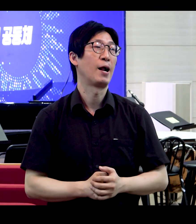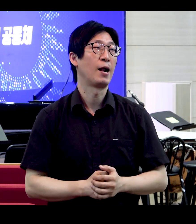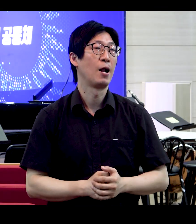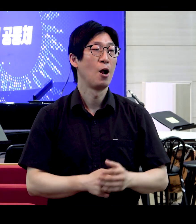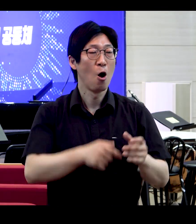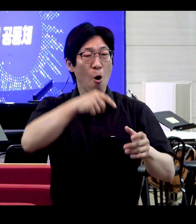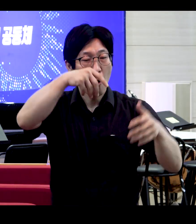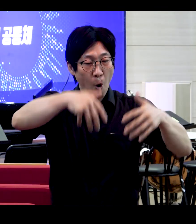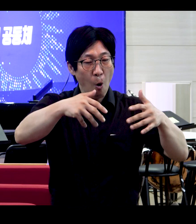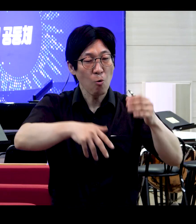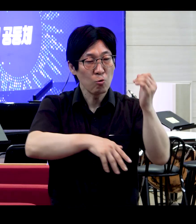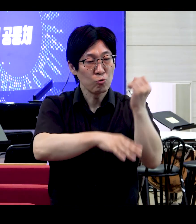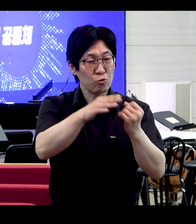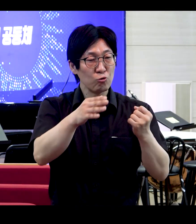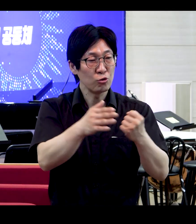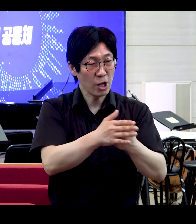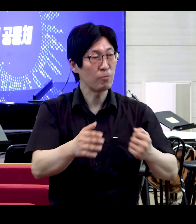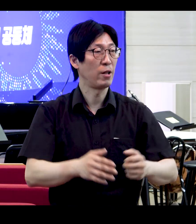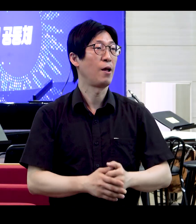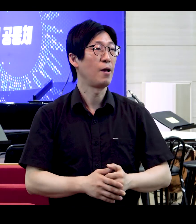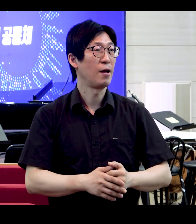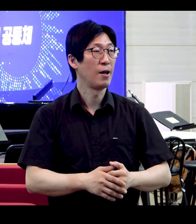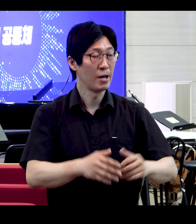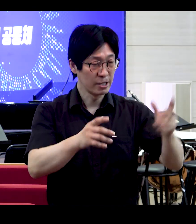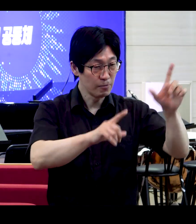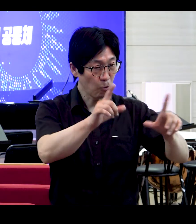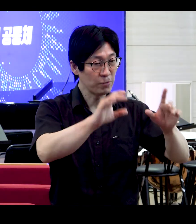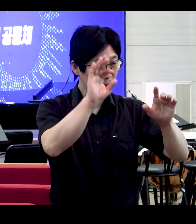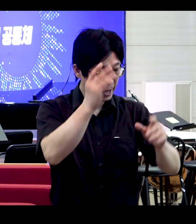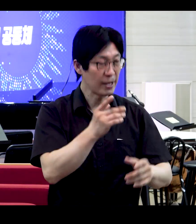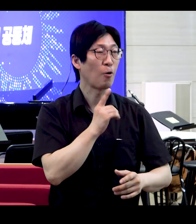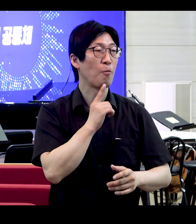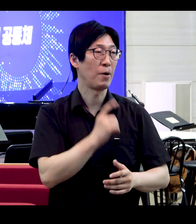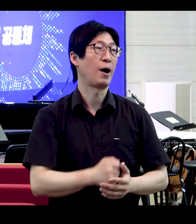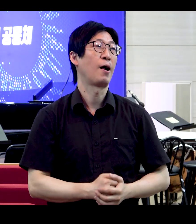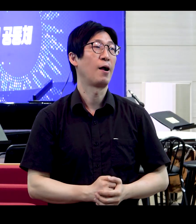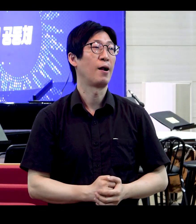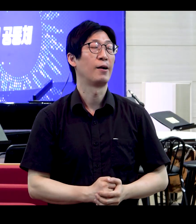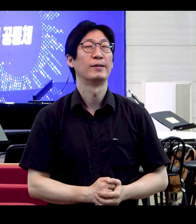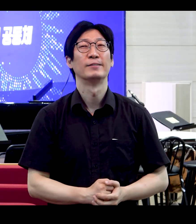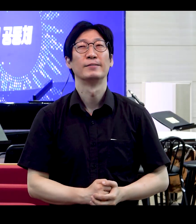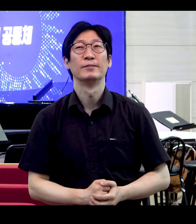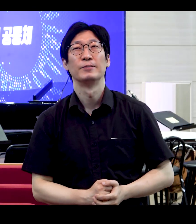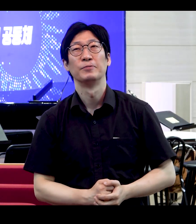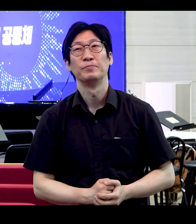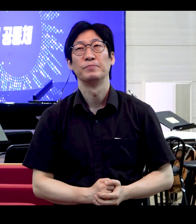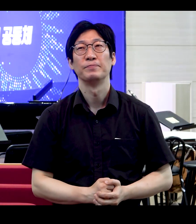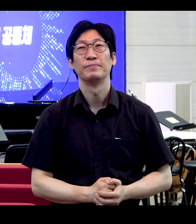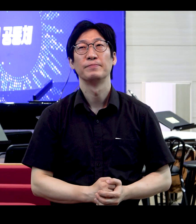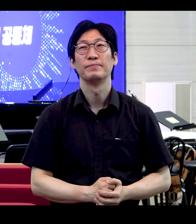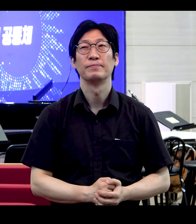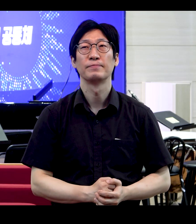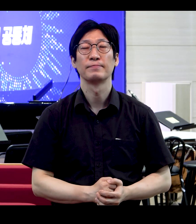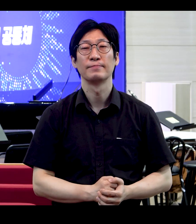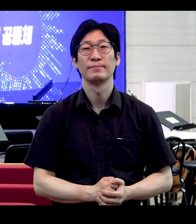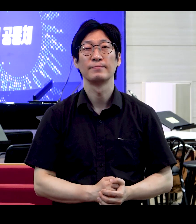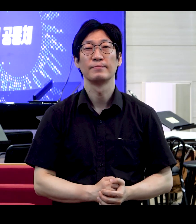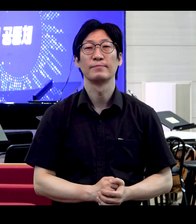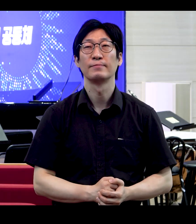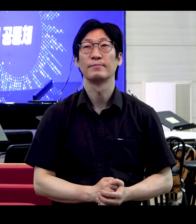때 휩쓸려 가면서 골짜기가 파이고, 그러면서 그렇게 엄청난 계곡이 만들어진 것이다 하는